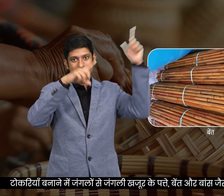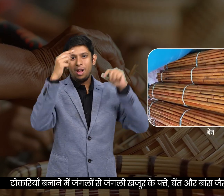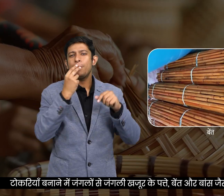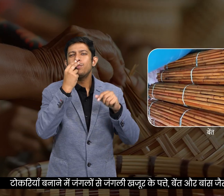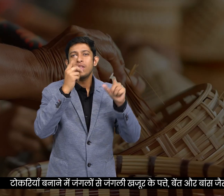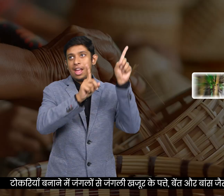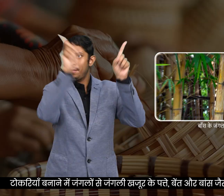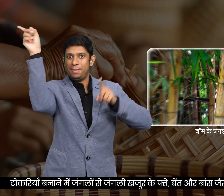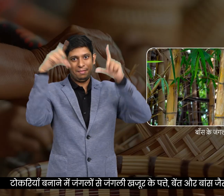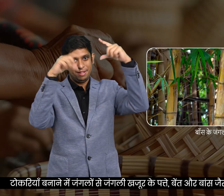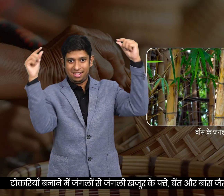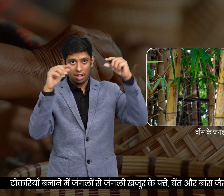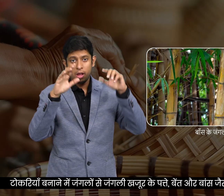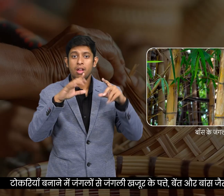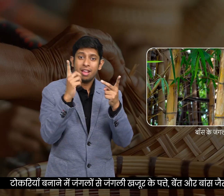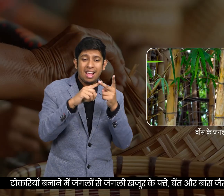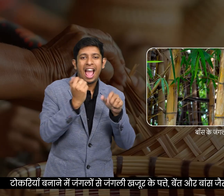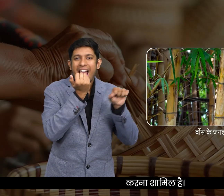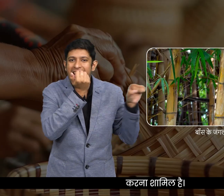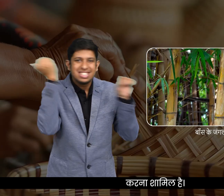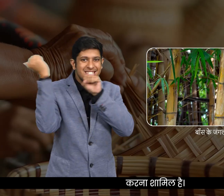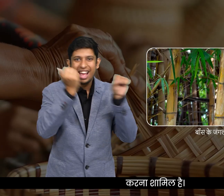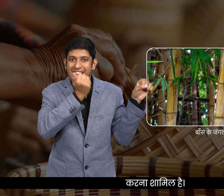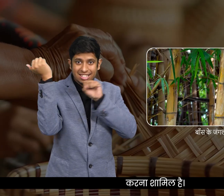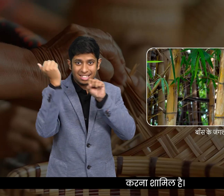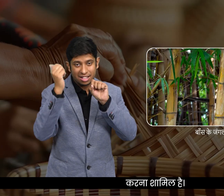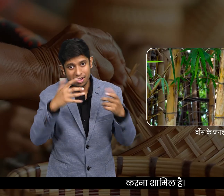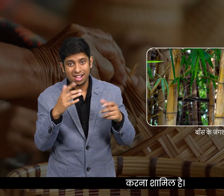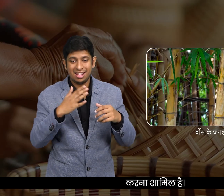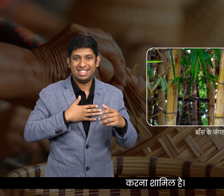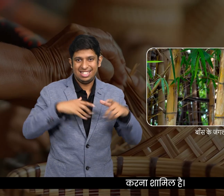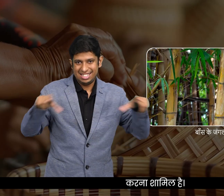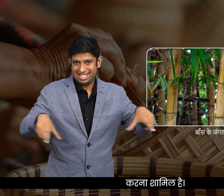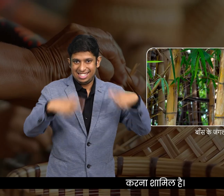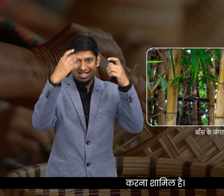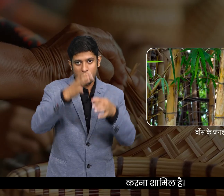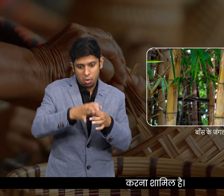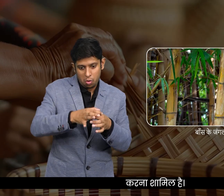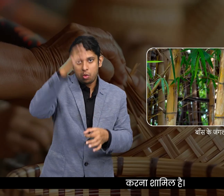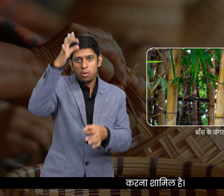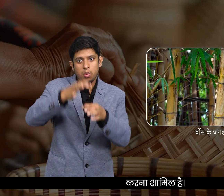बेंत और बांस जैसी सामग्रियों का उपयोग करना शामिल है।